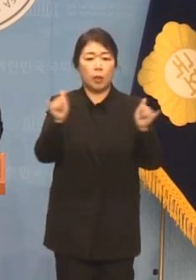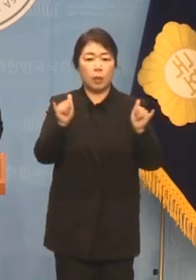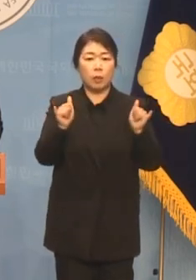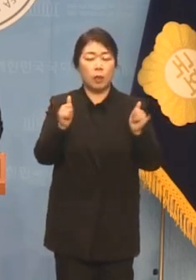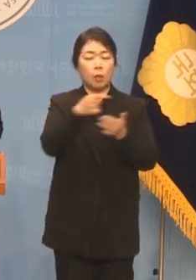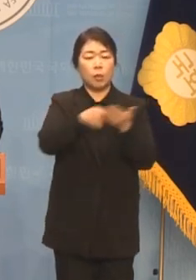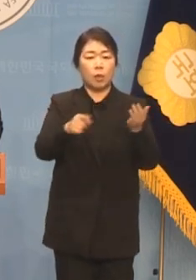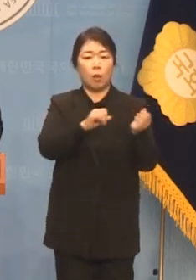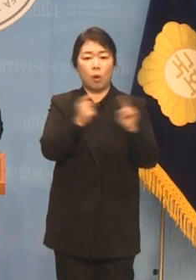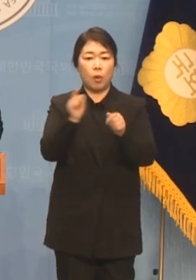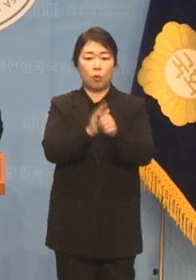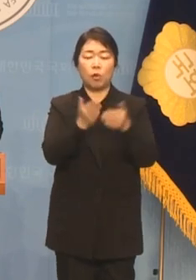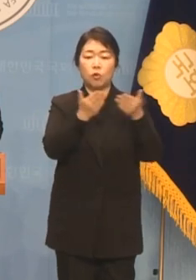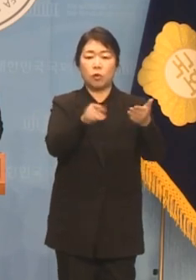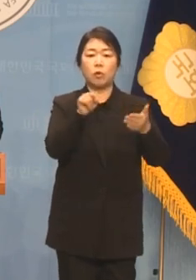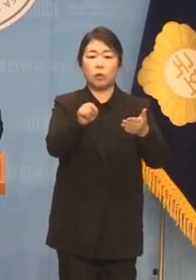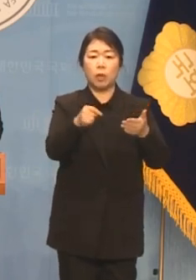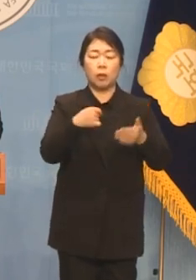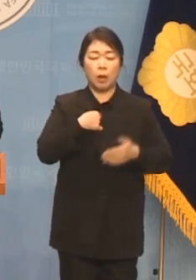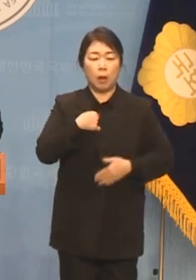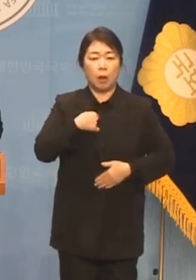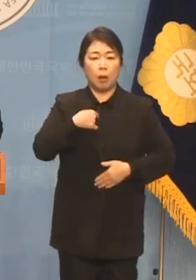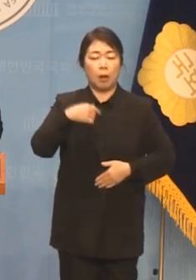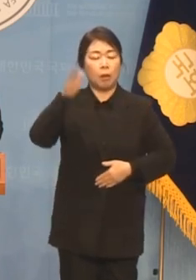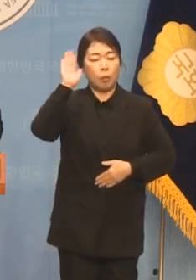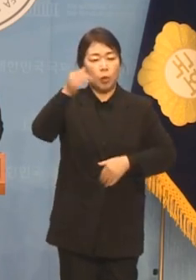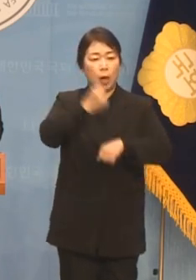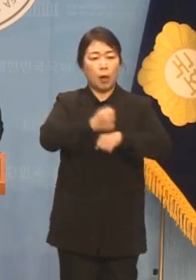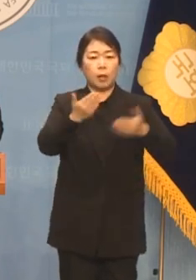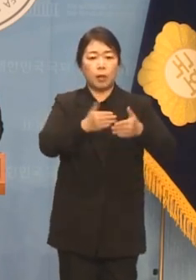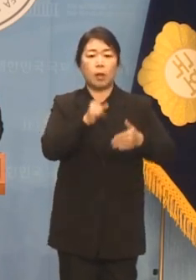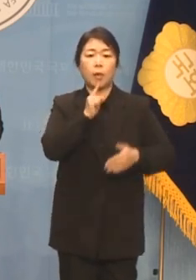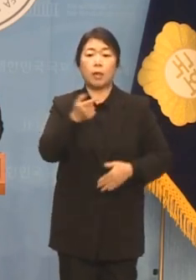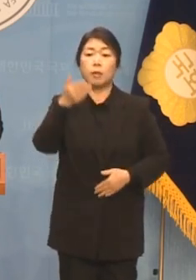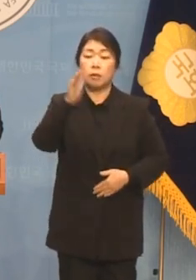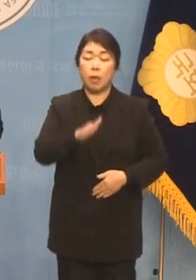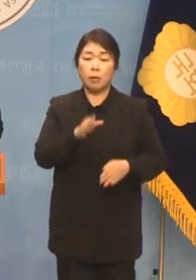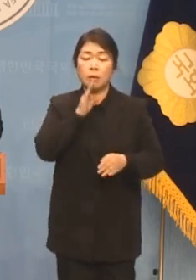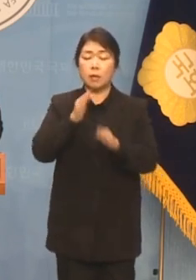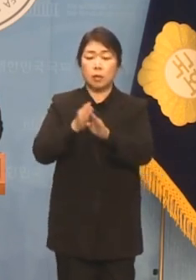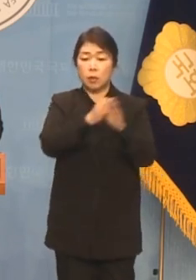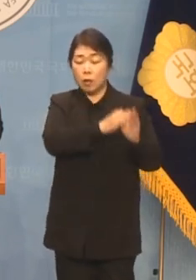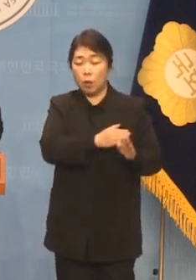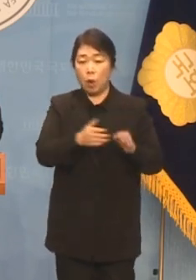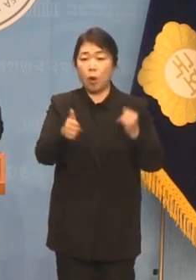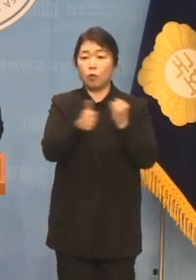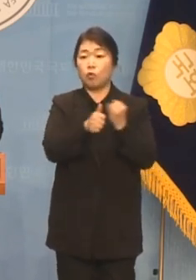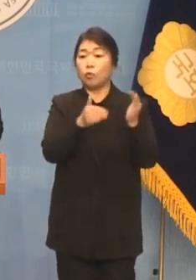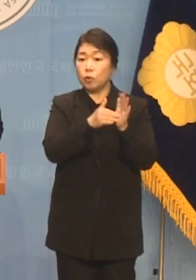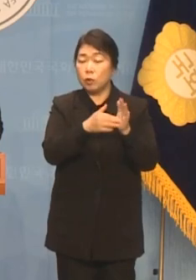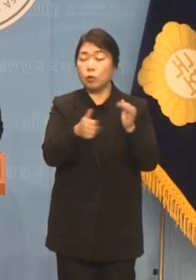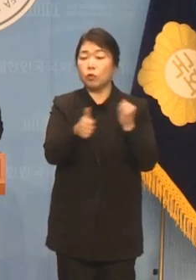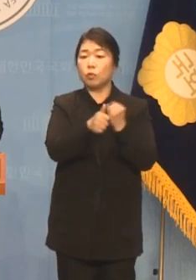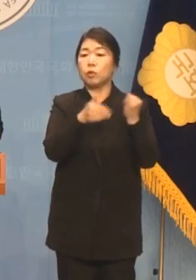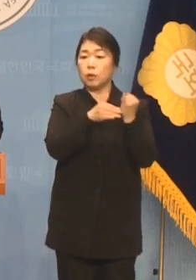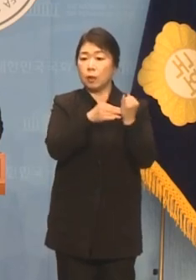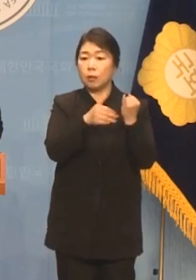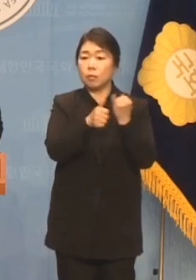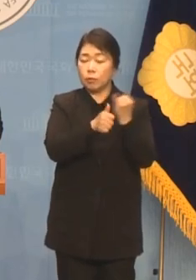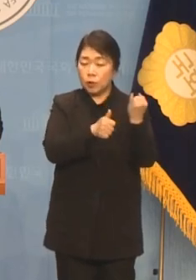것이 제가 추구하는 길이라고 하였으나 실제로는 주부와 노인 등 서민으로